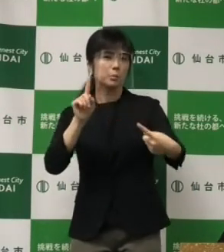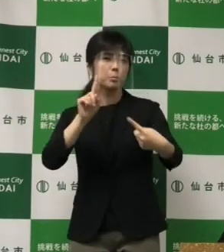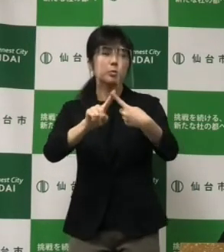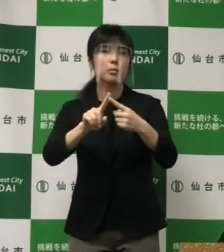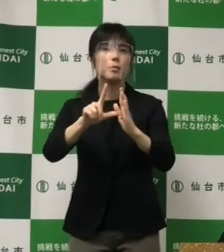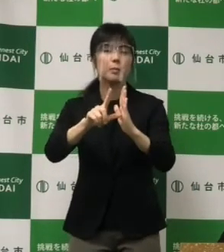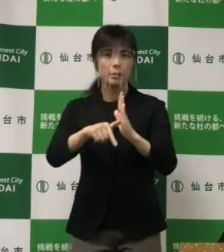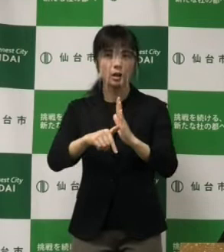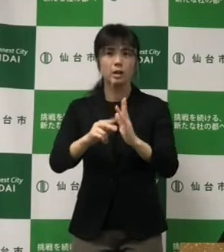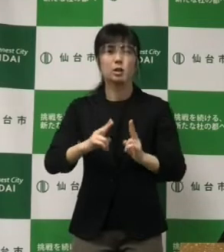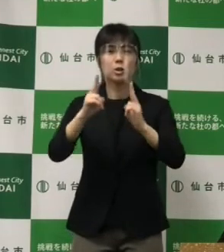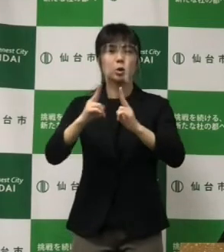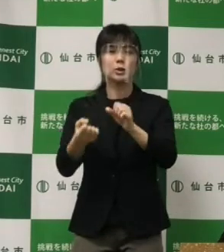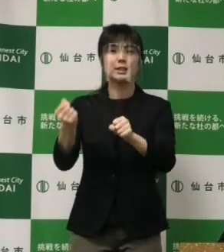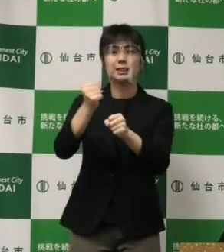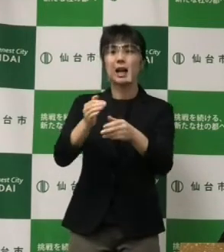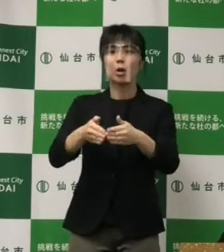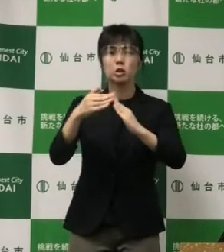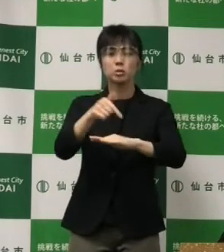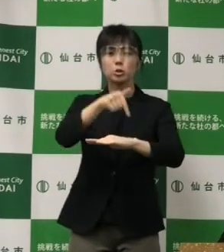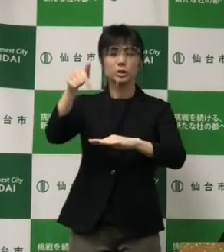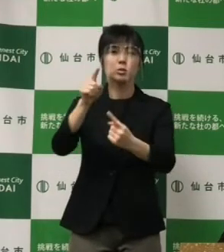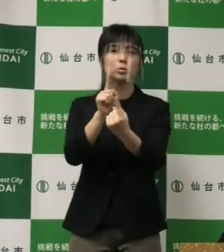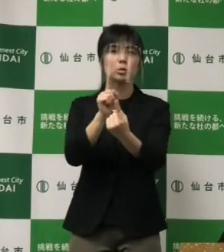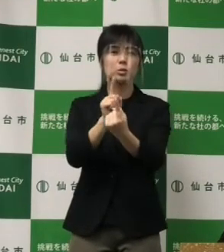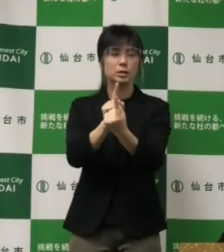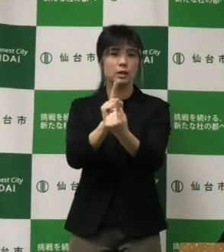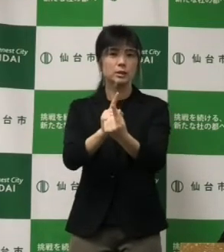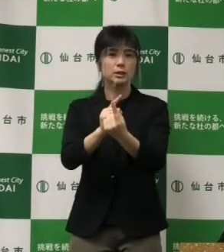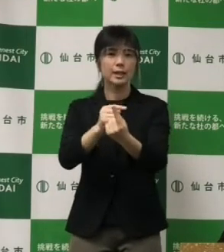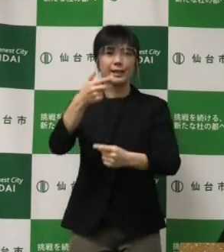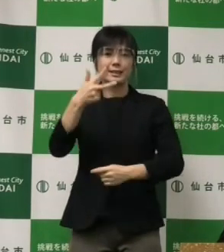ていうんでしょう、市が認定したっていうようなイメージでいいでしょう